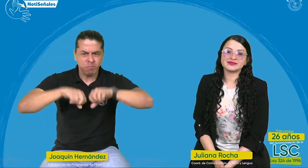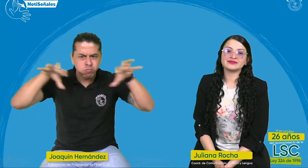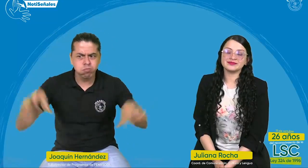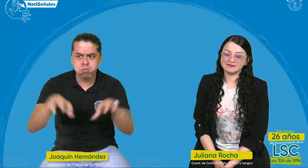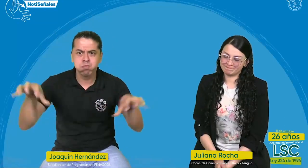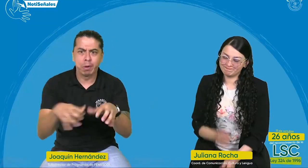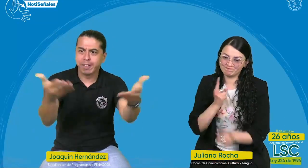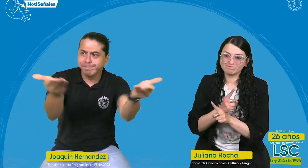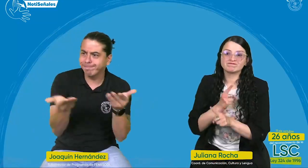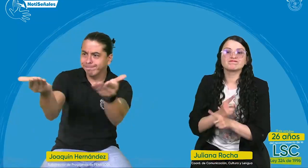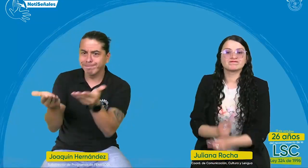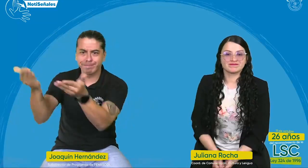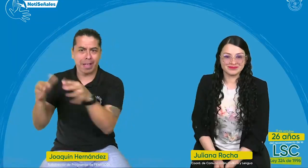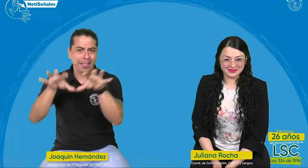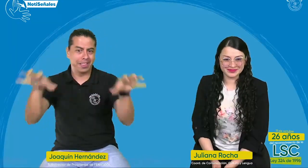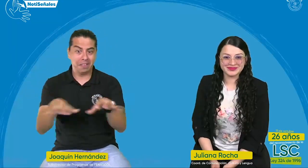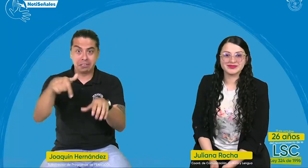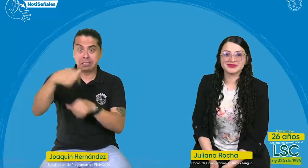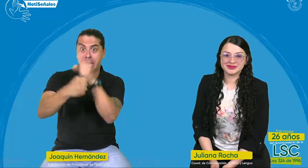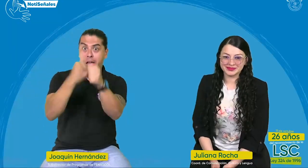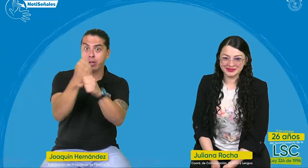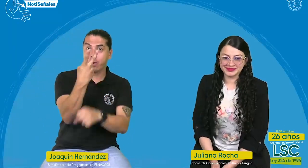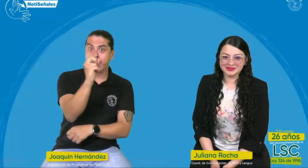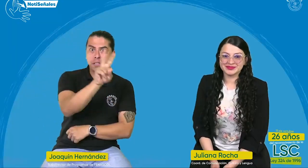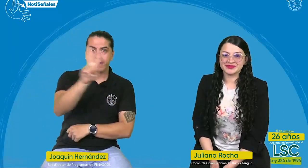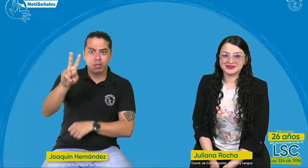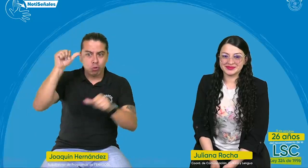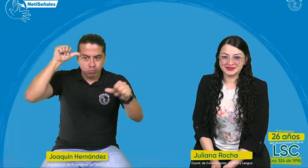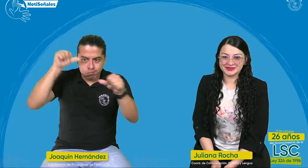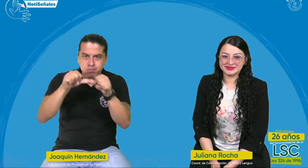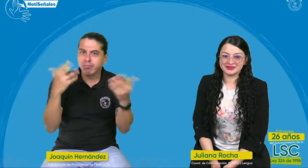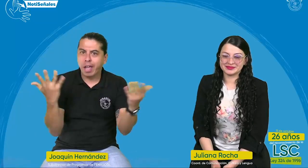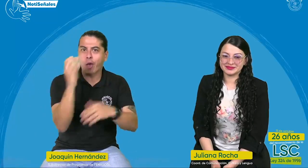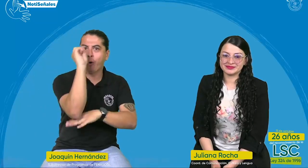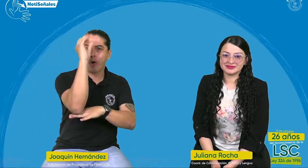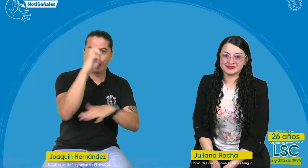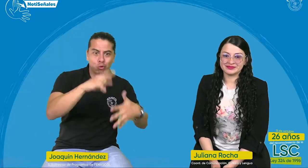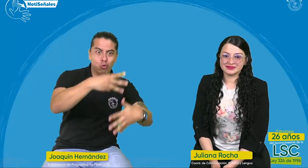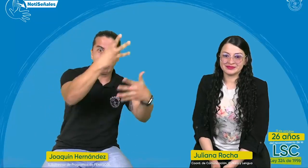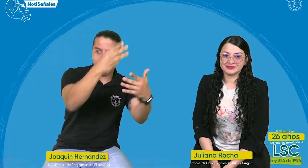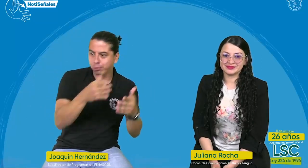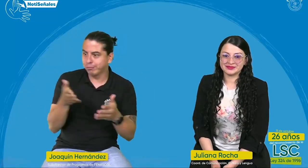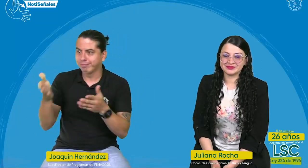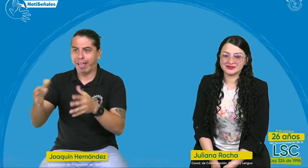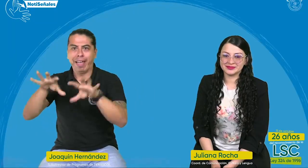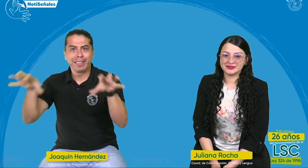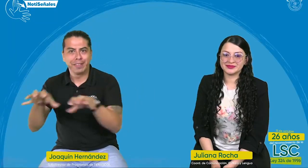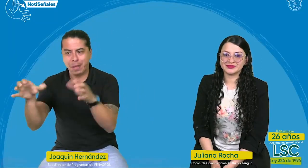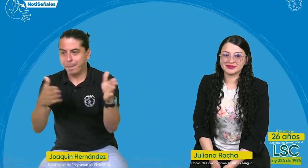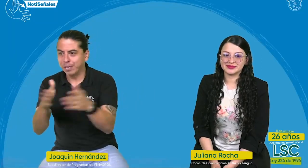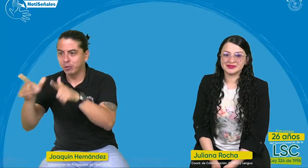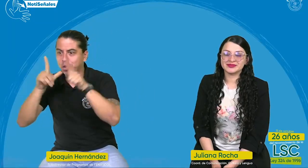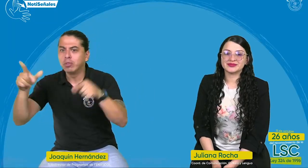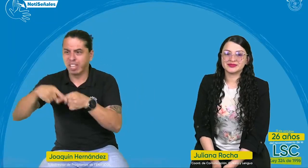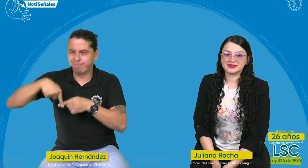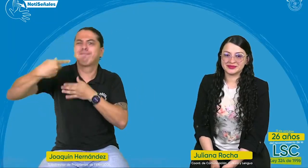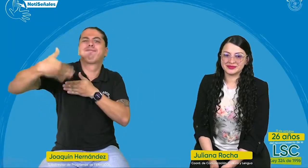que no se estén haciendo acciones sino que efectivamente sí se está haciendo mucho y que este año 2022 Pues nos trajo ese octavo